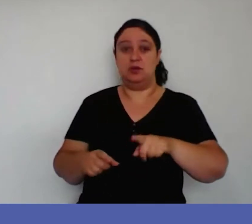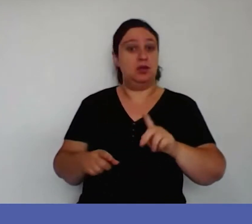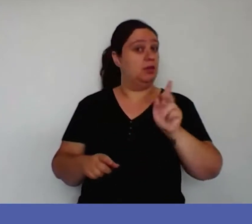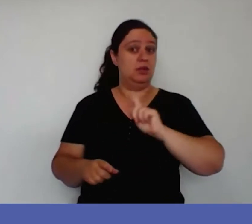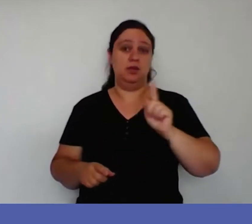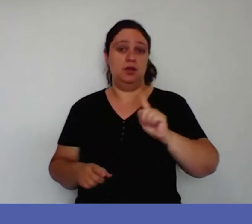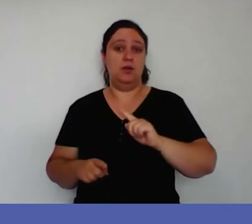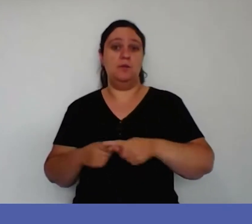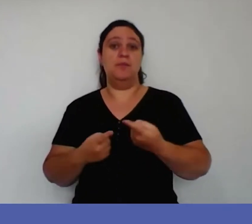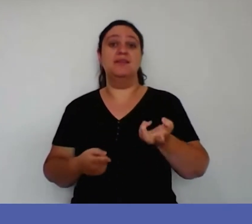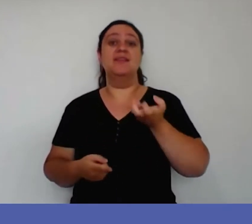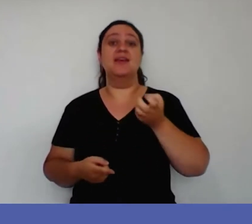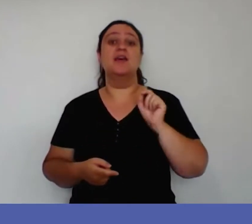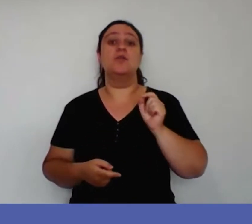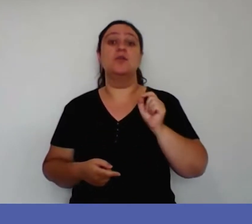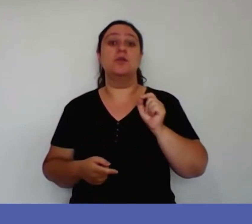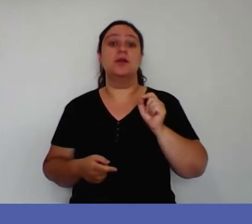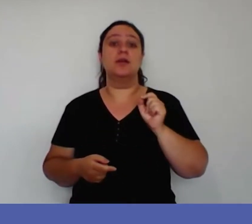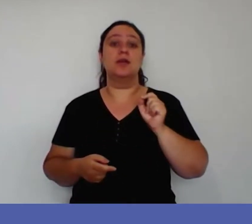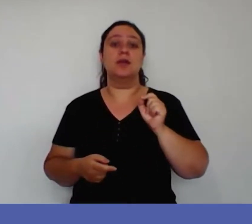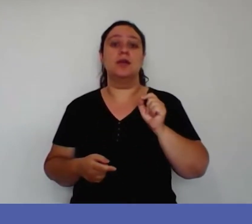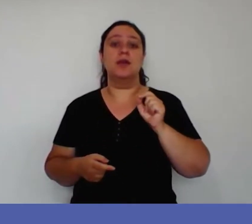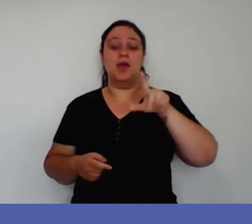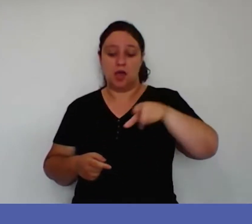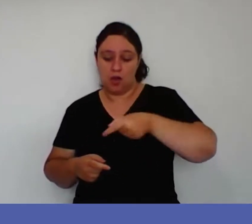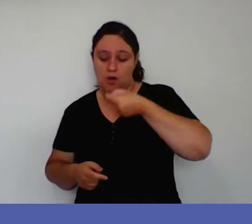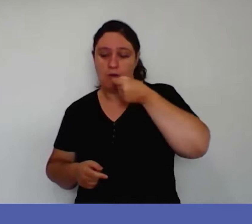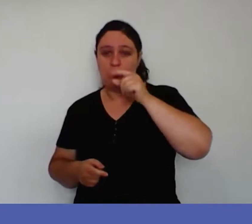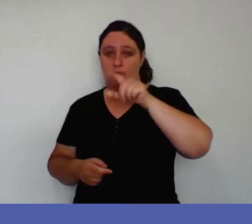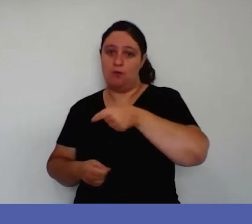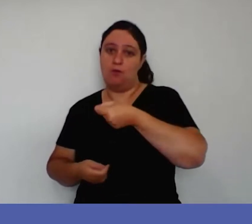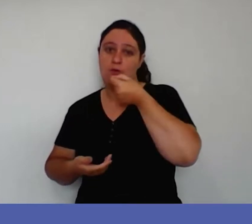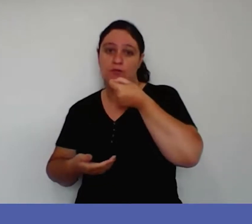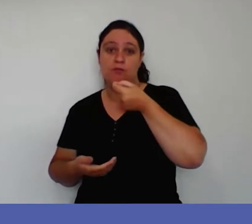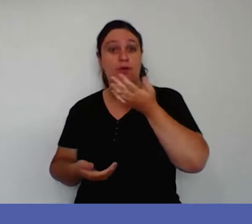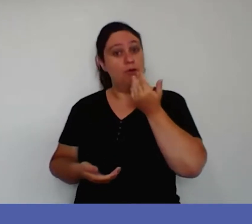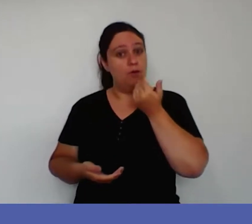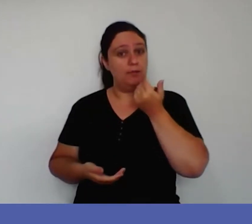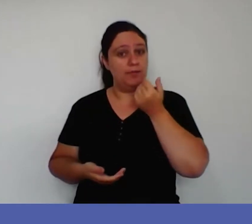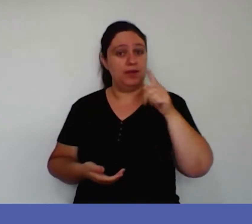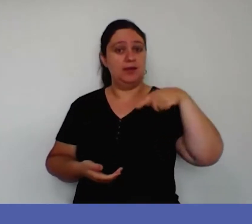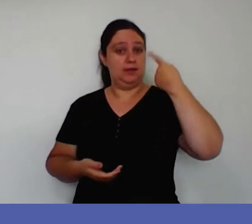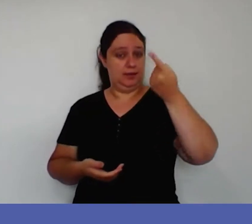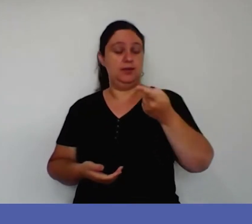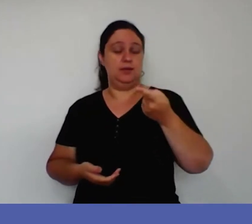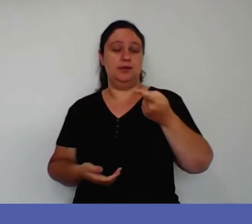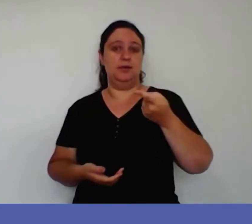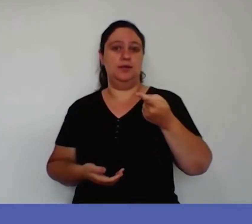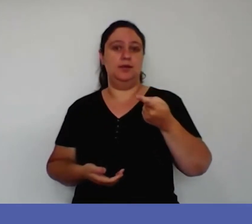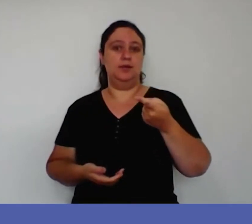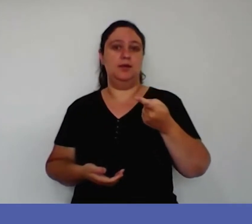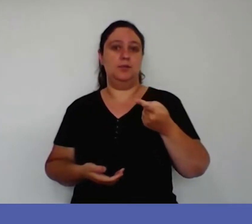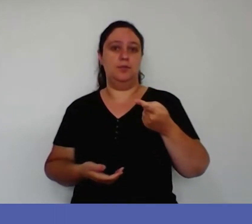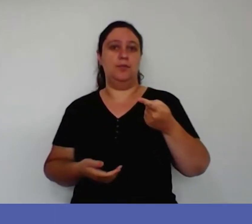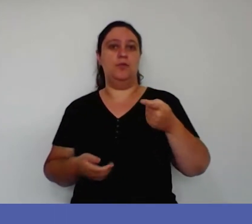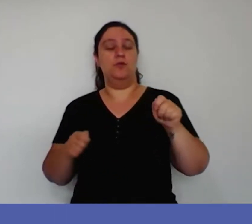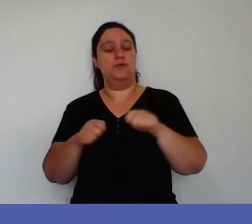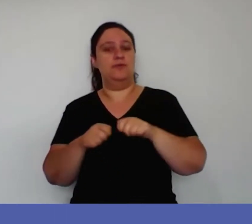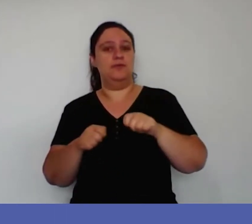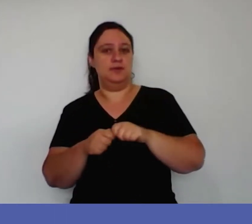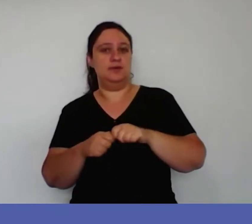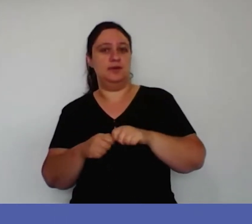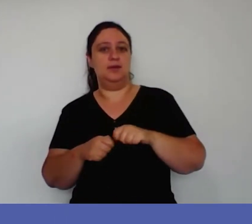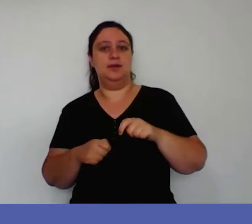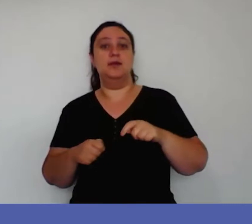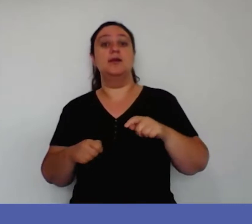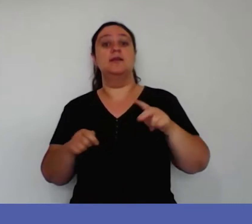a produção dessa vinha, espera, né, ter frutos dessa vinha, produzir uvas e produzir vinho,